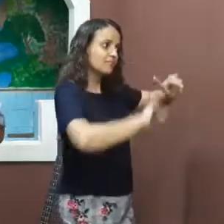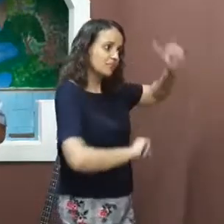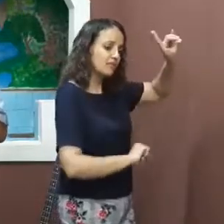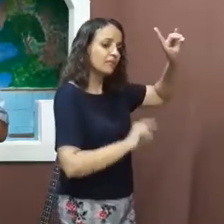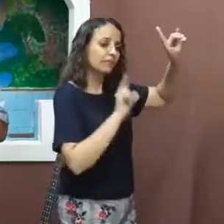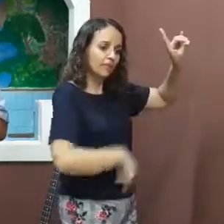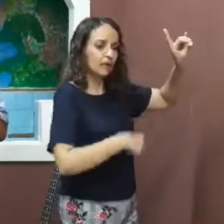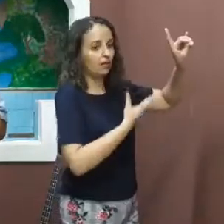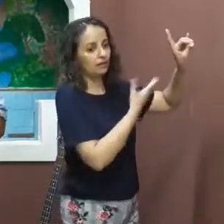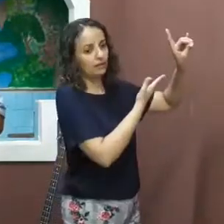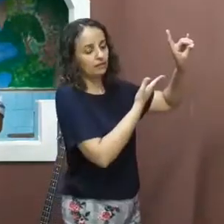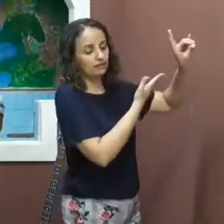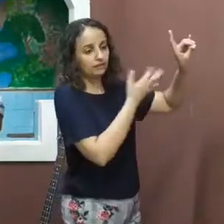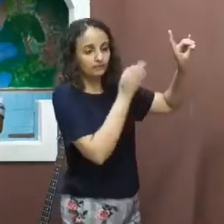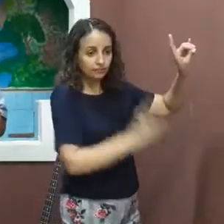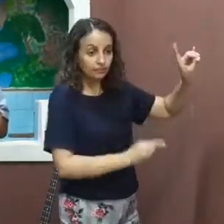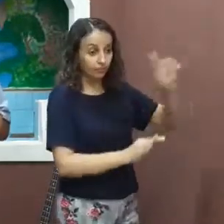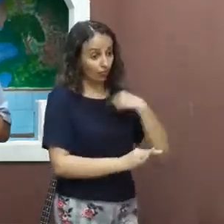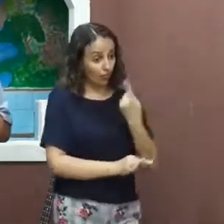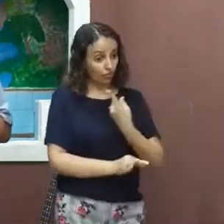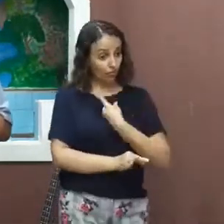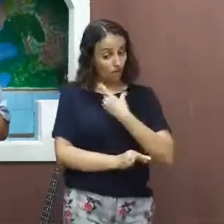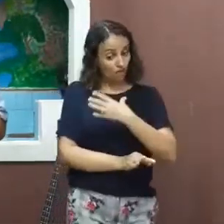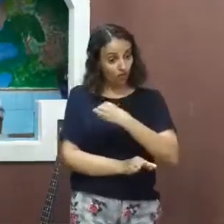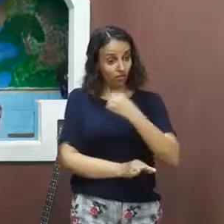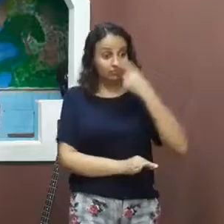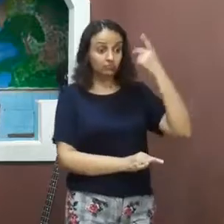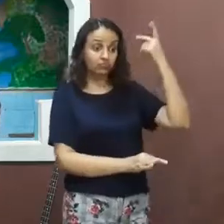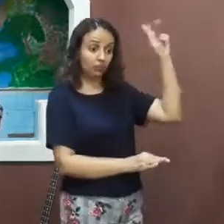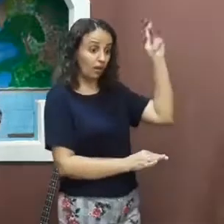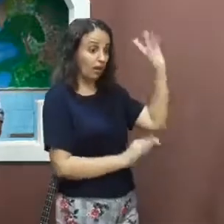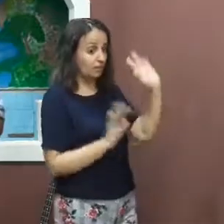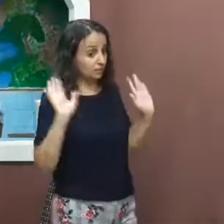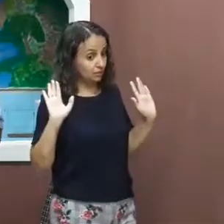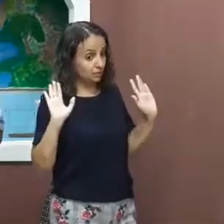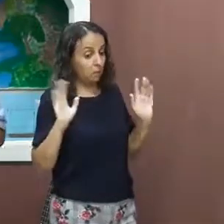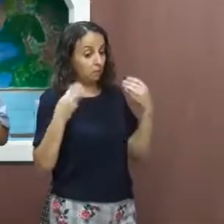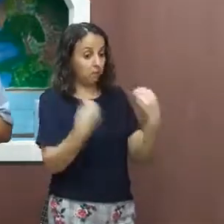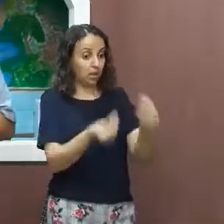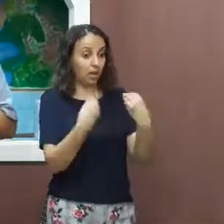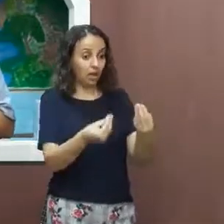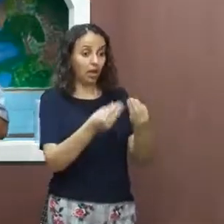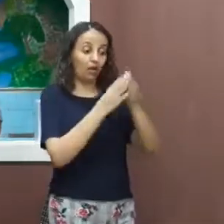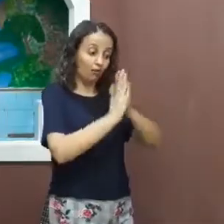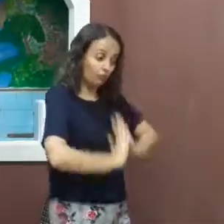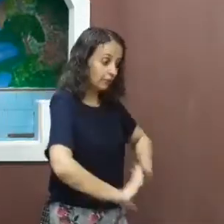Deus. E nós somos criaturas formadas para a adoração de Deus.